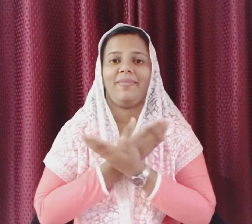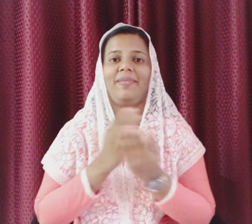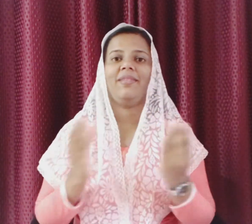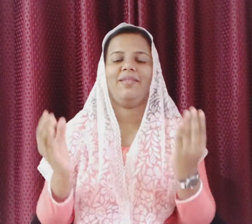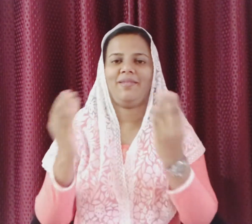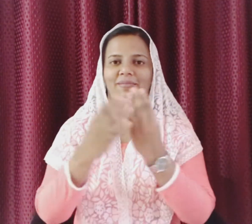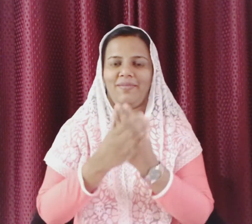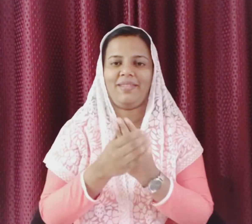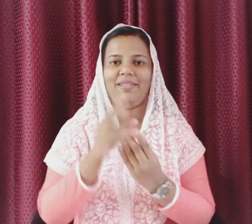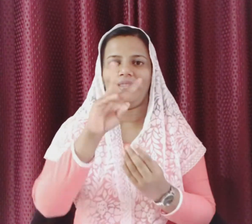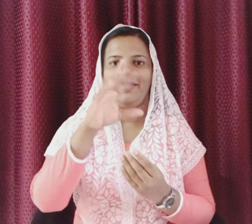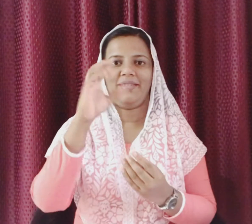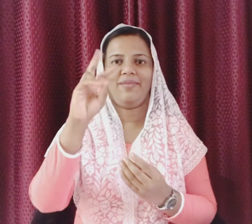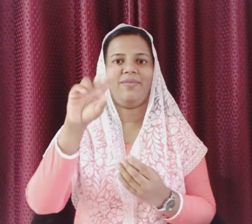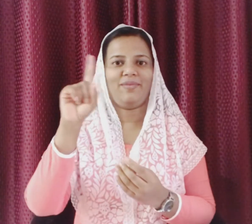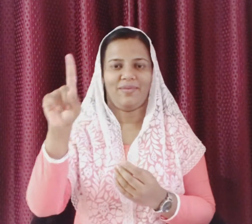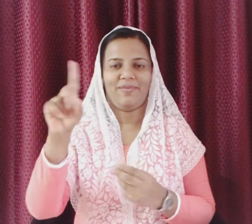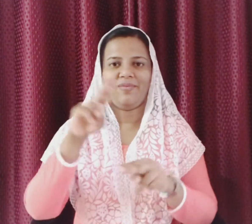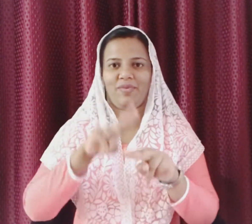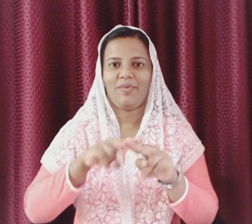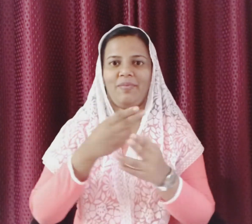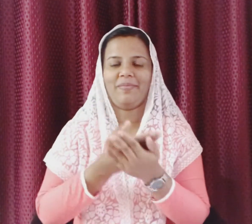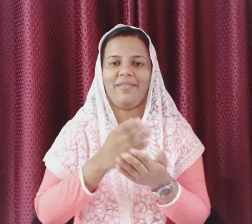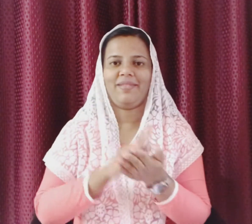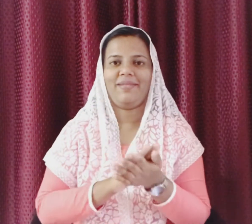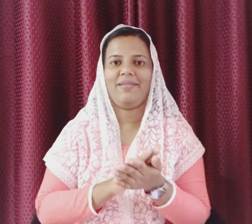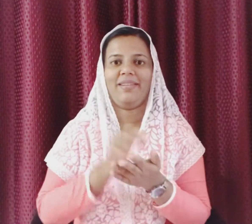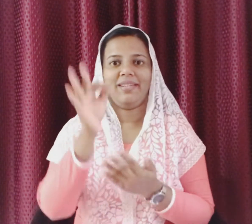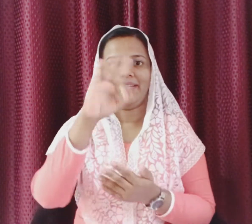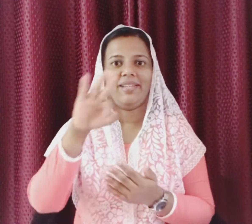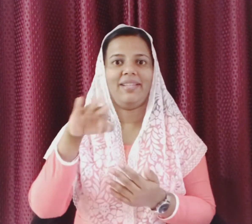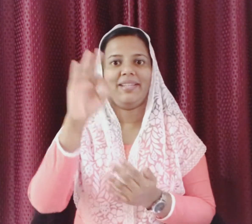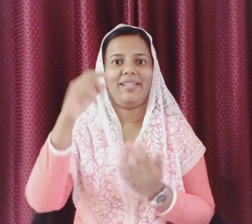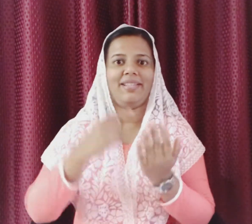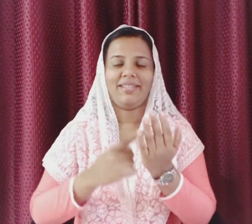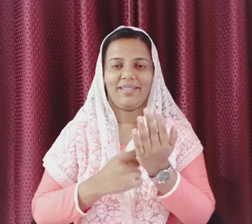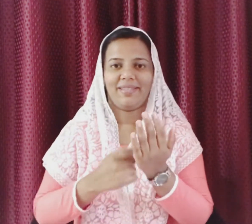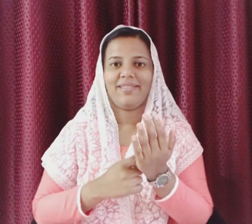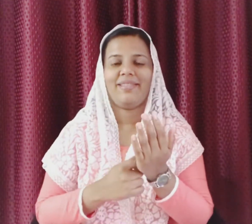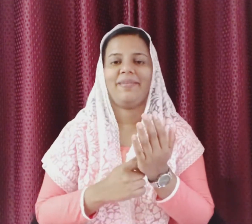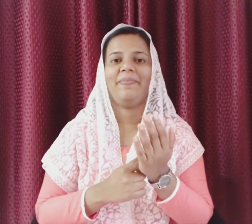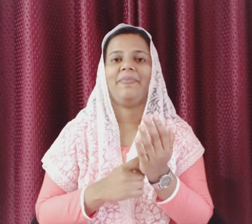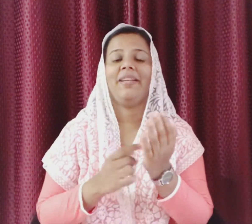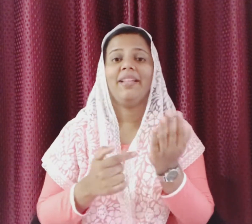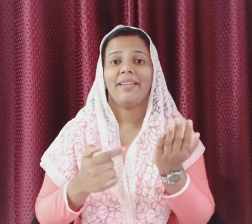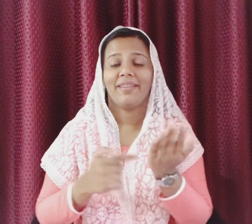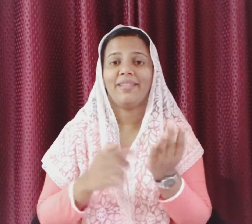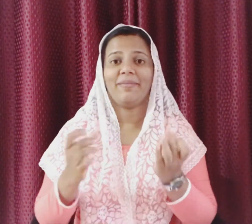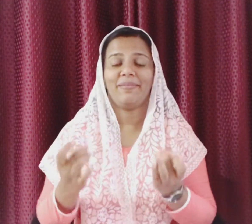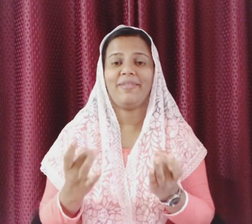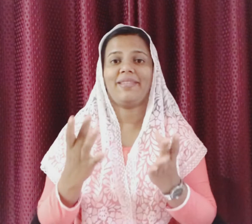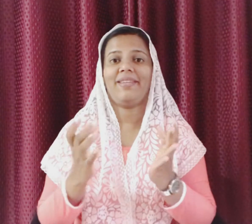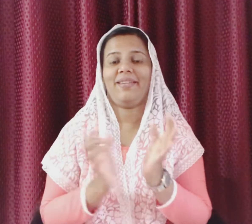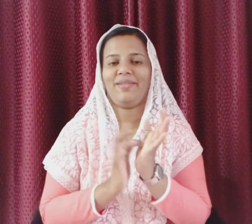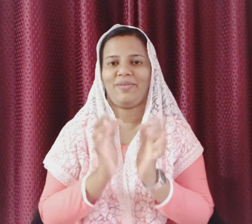പ്രിയപ്പെട്ട ദൈവമക്കളെ, നമുക്ക് ഒരുമിച്ച് 2021 ഫെബ്രുവരി മാസം 8-ാം തീയതി, ഹല്ലേലൂയ, സ്തോത്രം, തിങ്കളാഴ്ച പ്രഭാതത്തിൽ കർത്താവിനെ